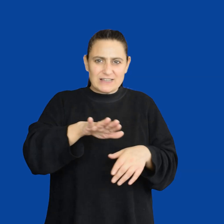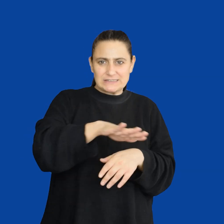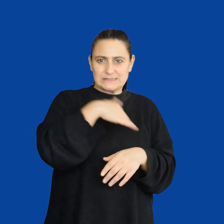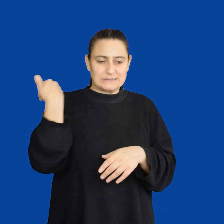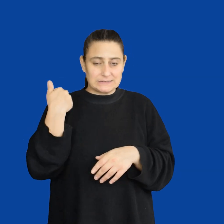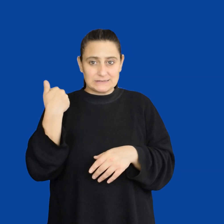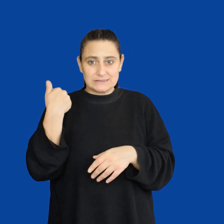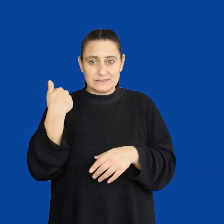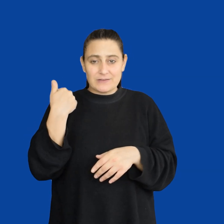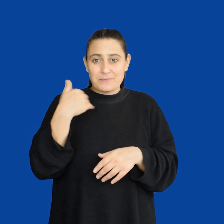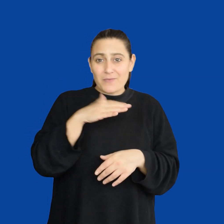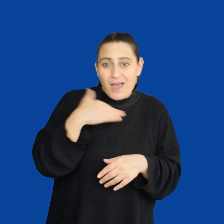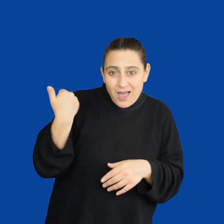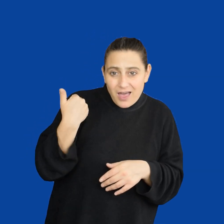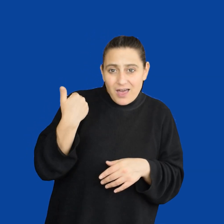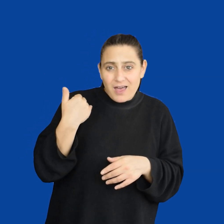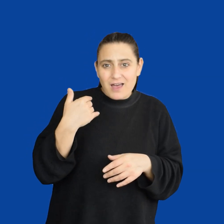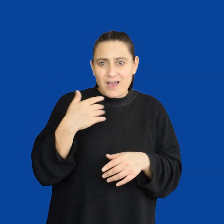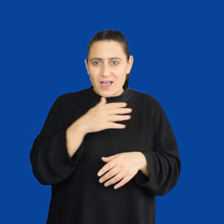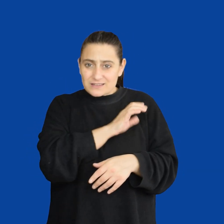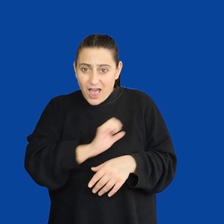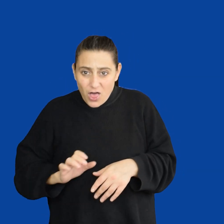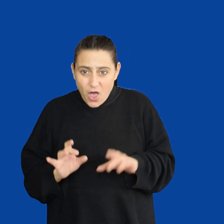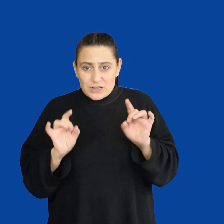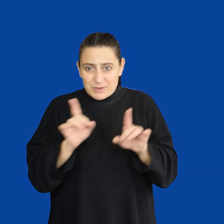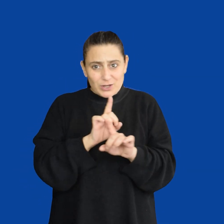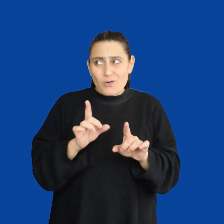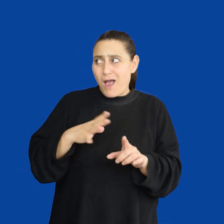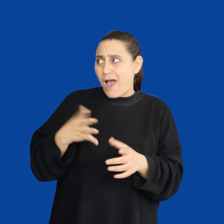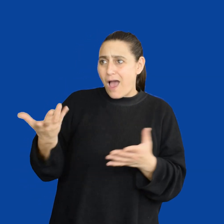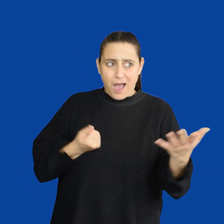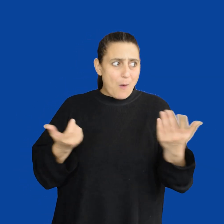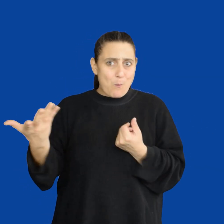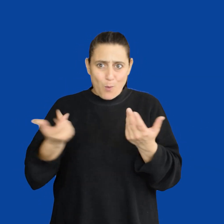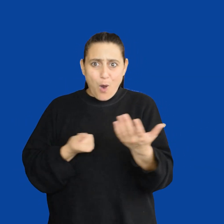que corrompen la sociedad. Su eliminación no concierne únicamente al